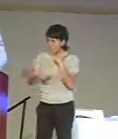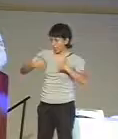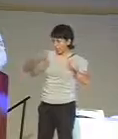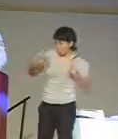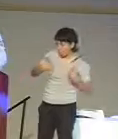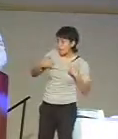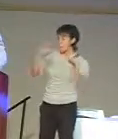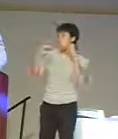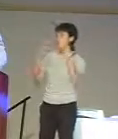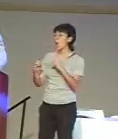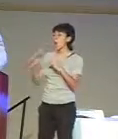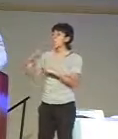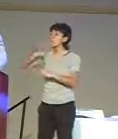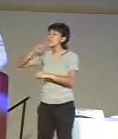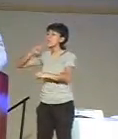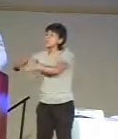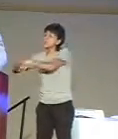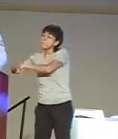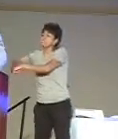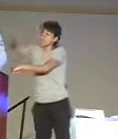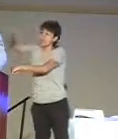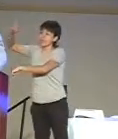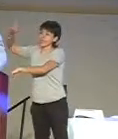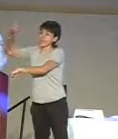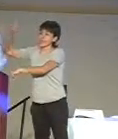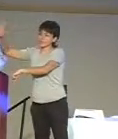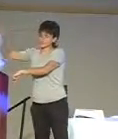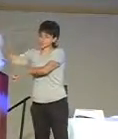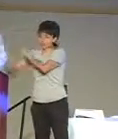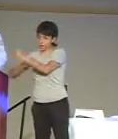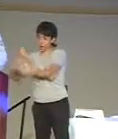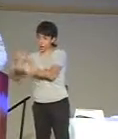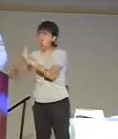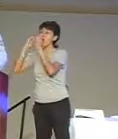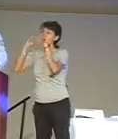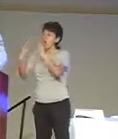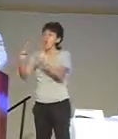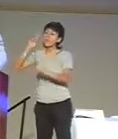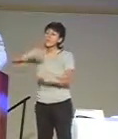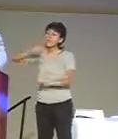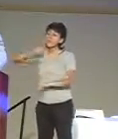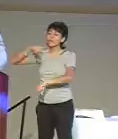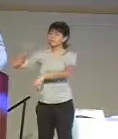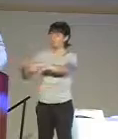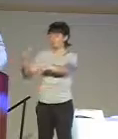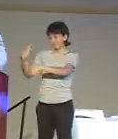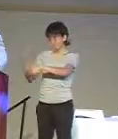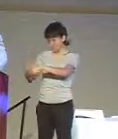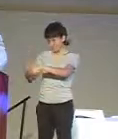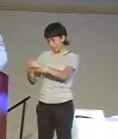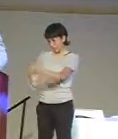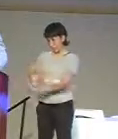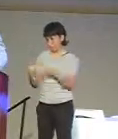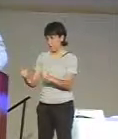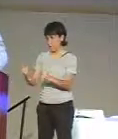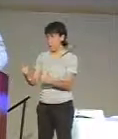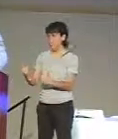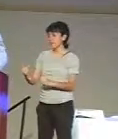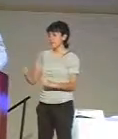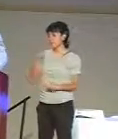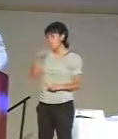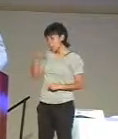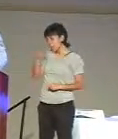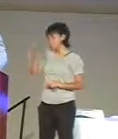años, mujeres con enfermedades crónicas, erradicación del tabaquismo, activo y